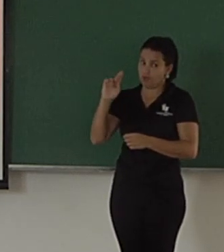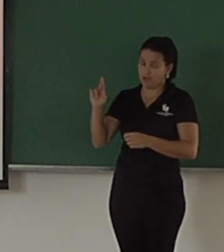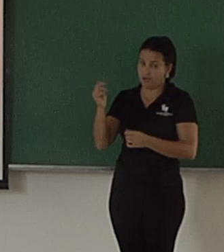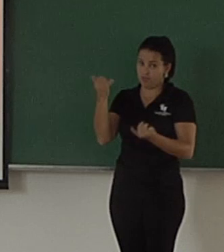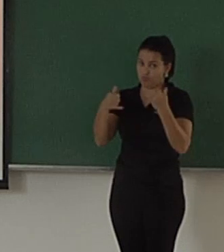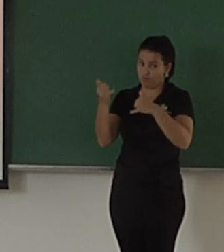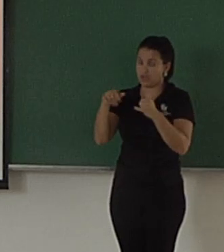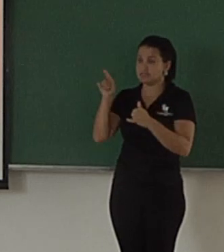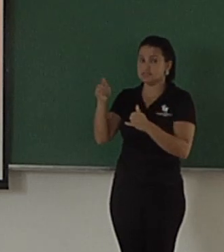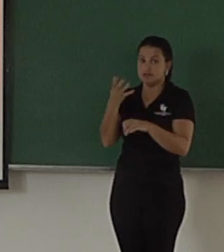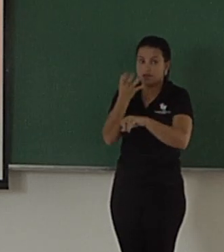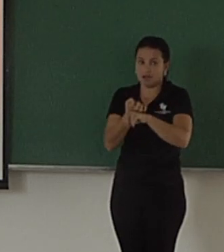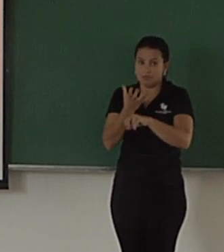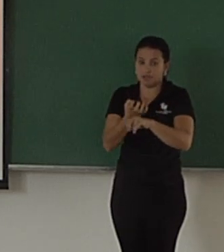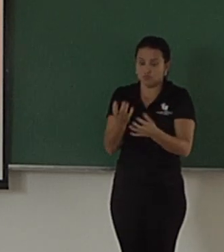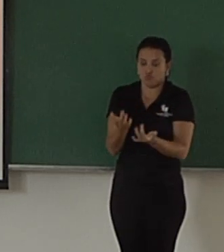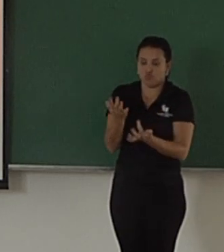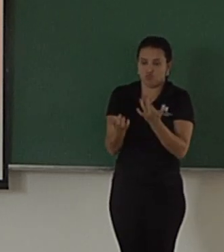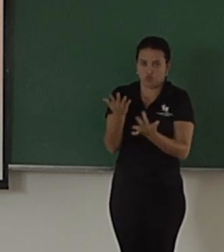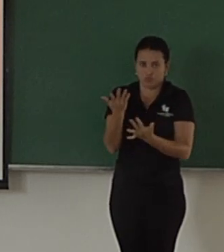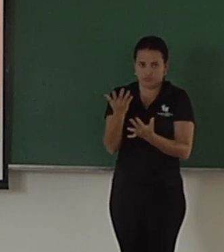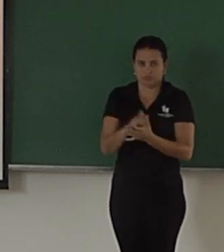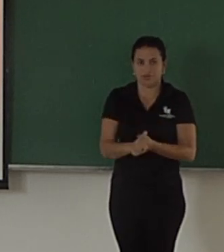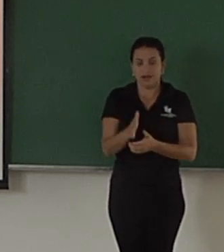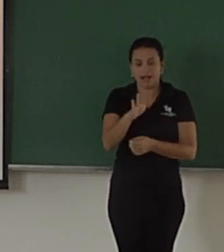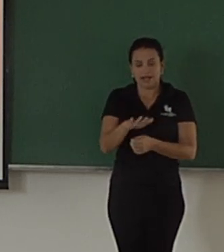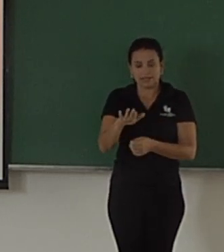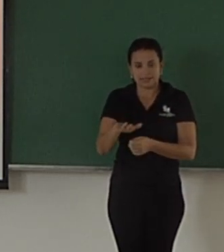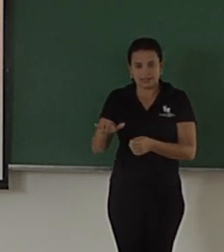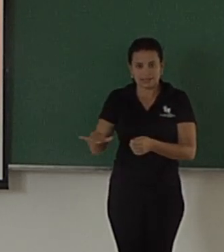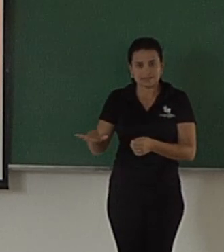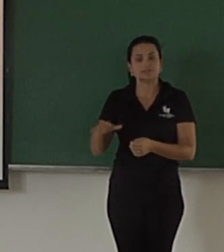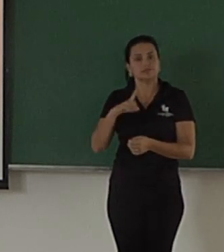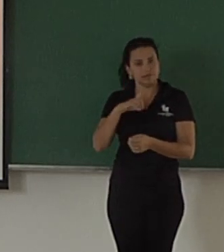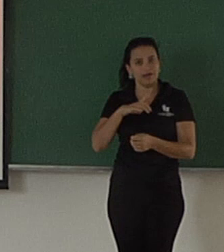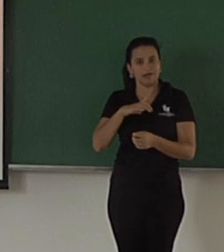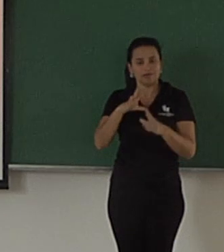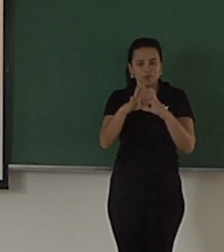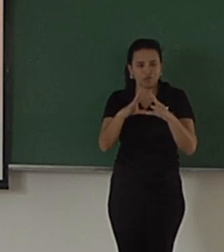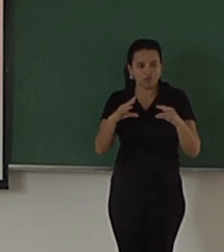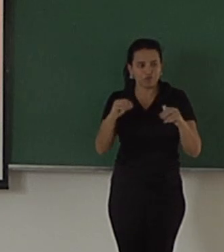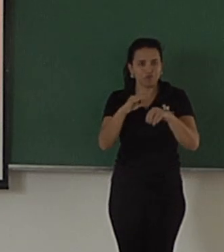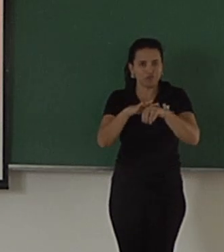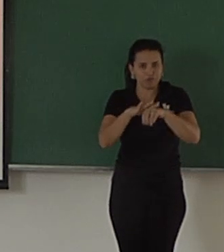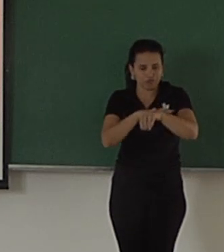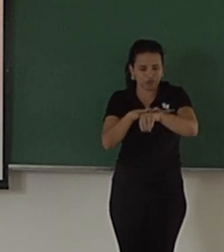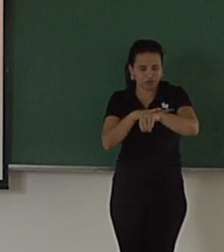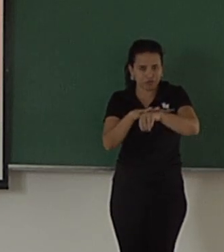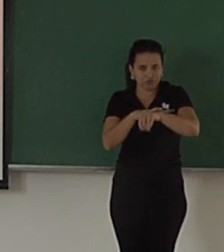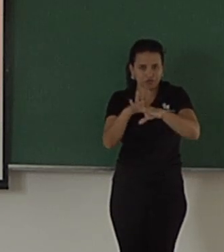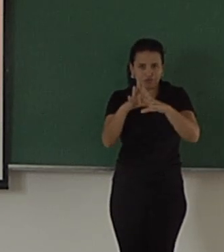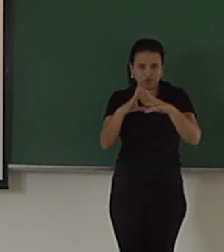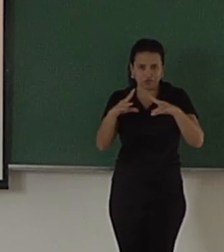por fogo, mas a criança ela evolui com uma retração cicatricial grande e a capacidade laborativa dela